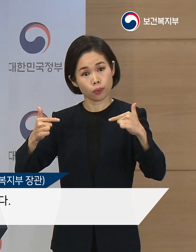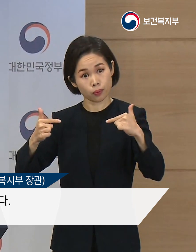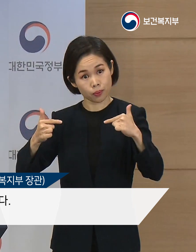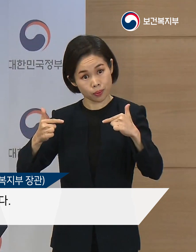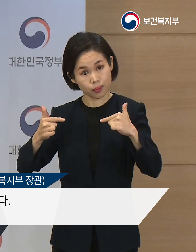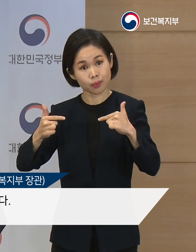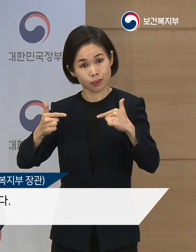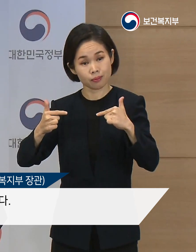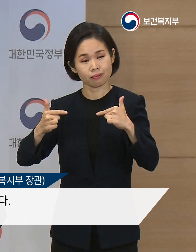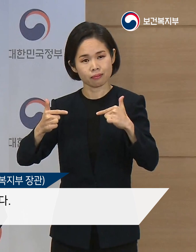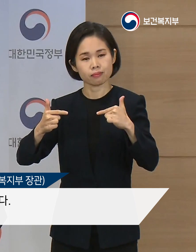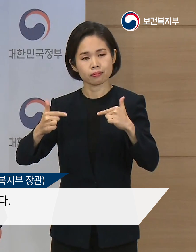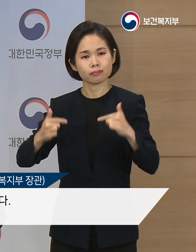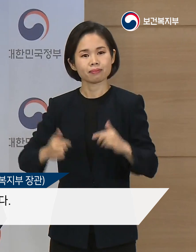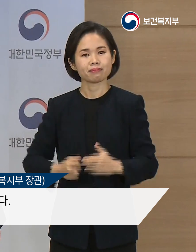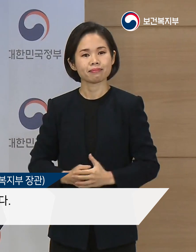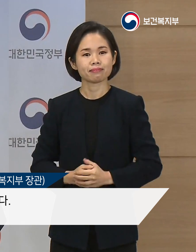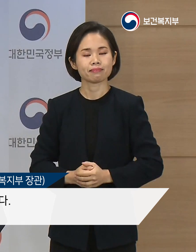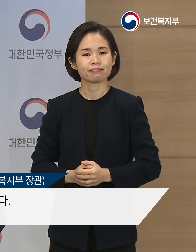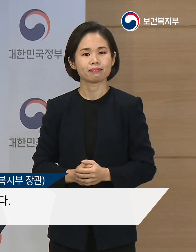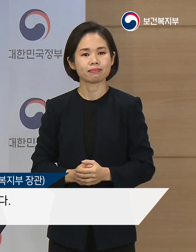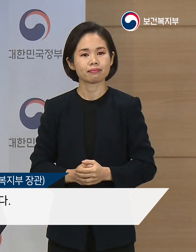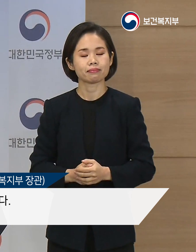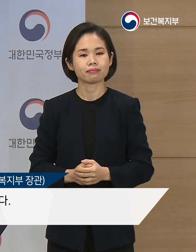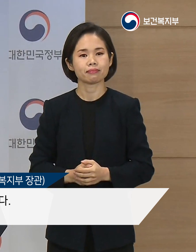안정화되는 추세를 보이고 있습니다.